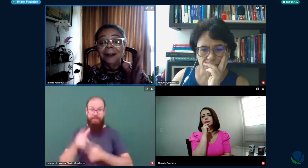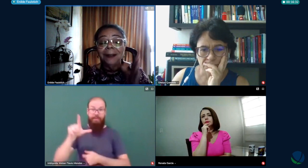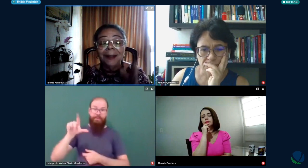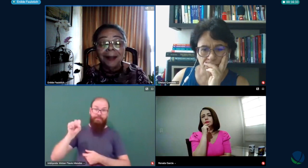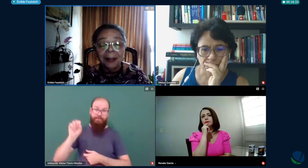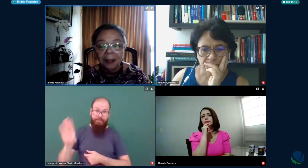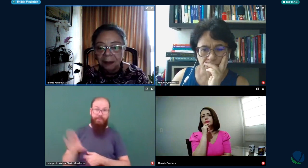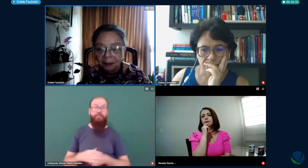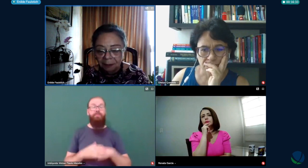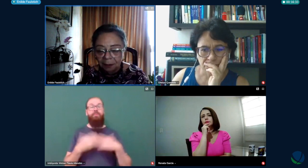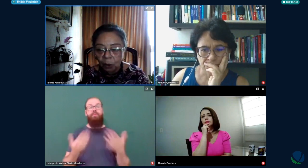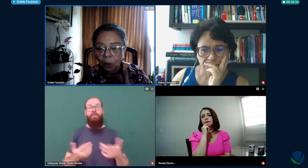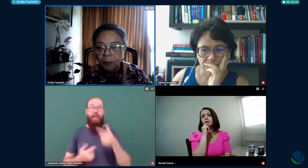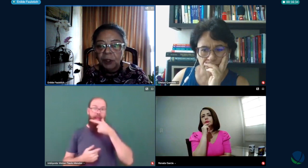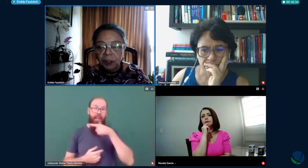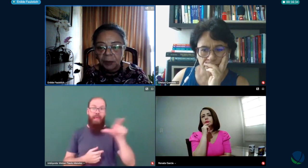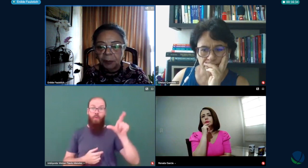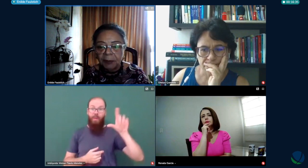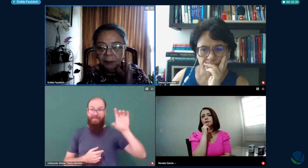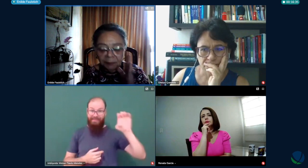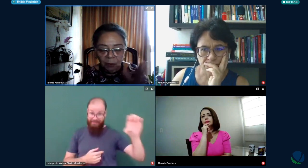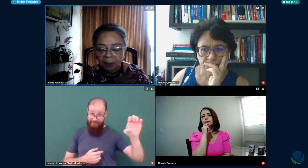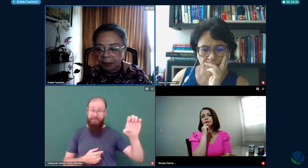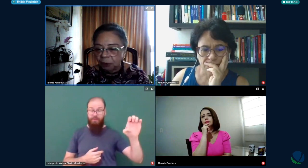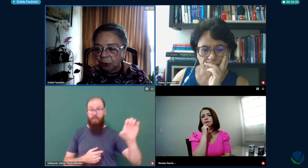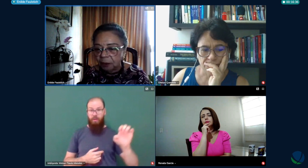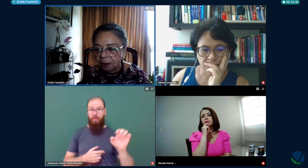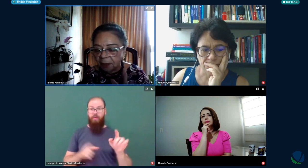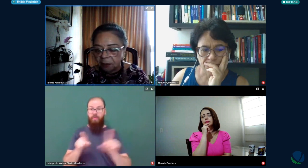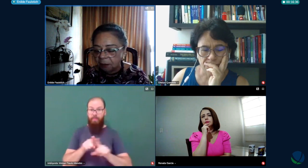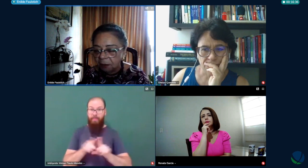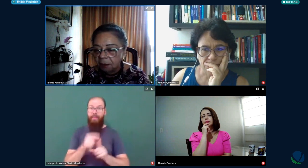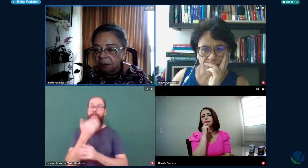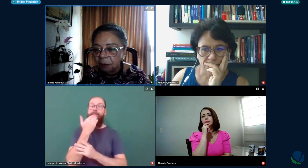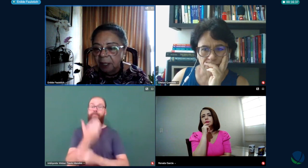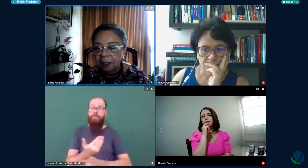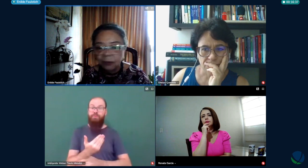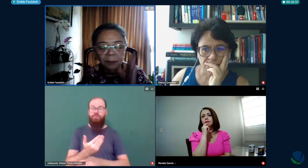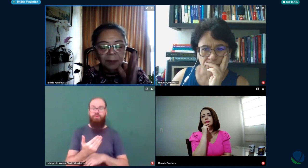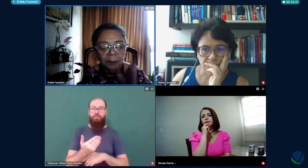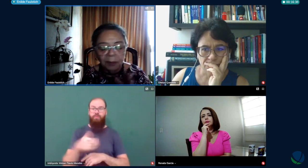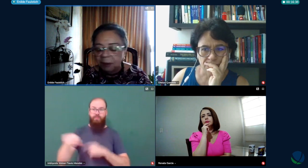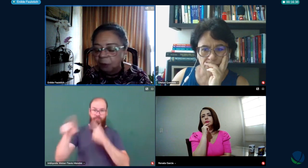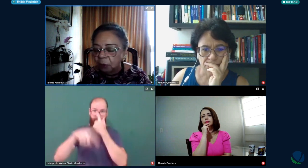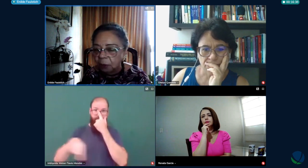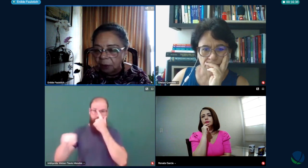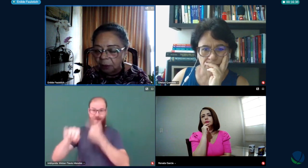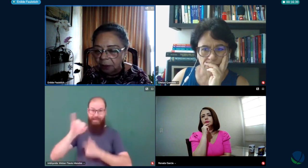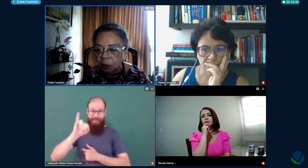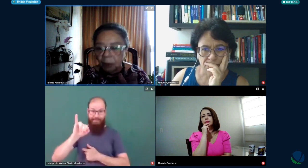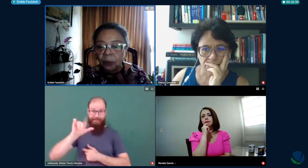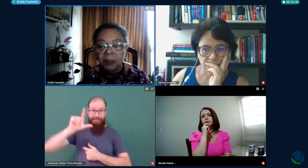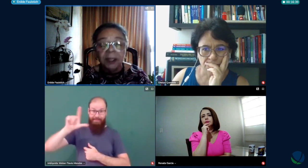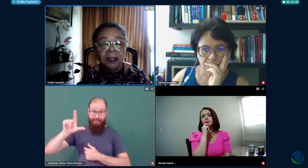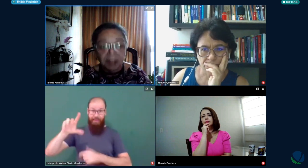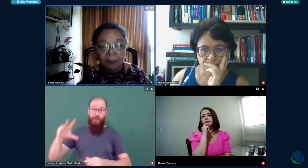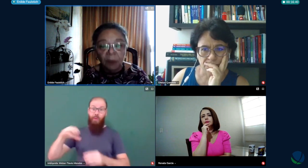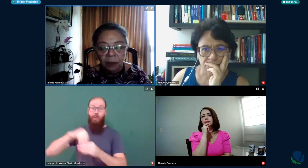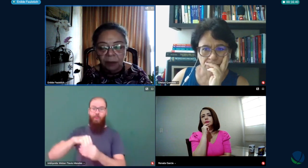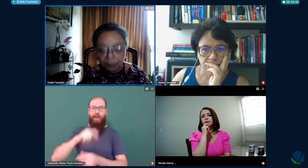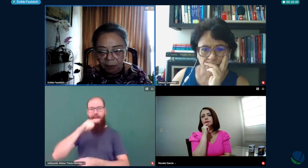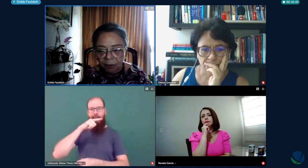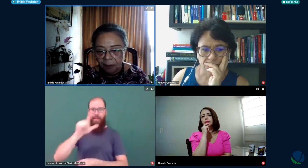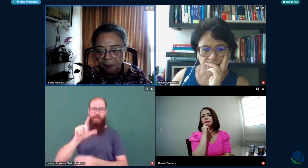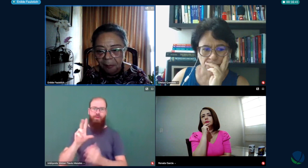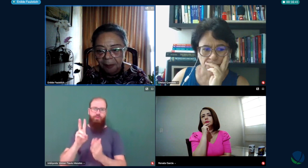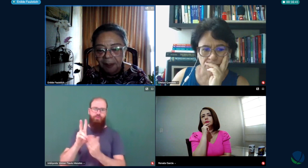estrangeiras, e houve pedido, porque colegas nossos lá do IEL incluiu língua indígena, o que é